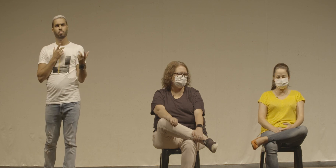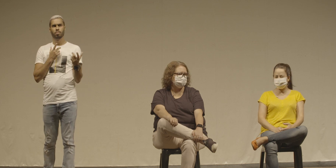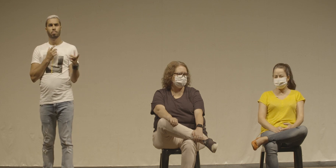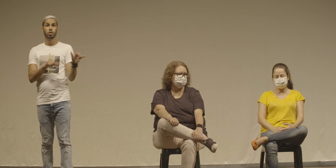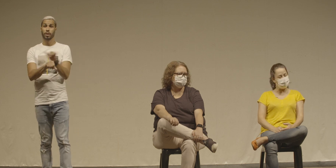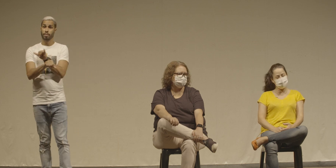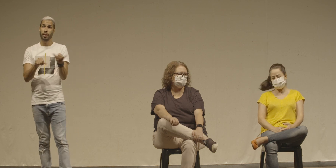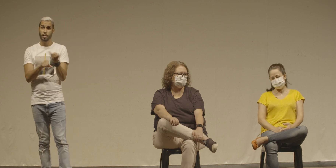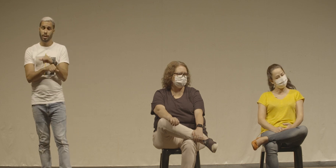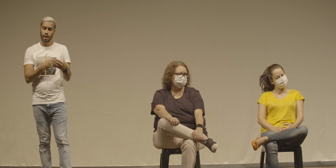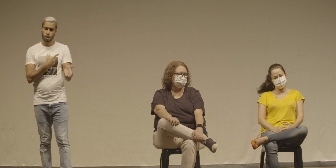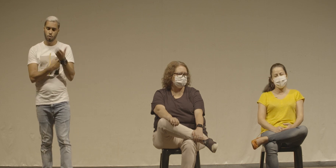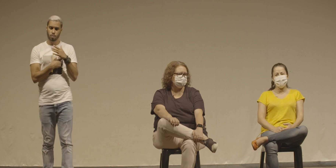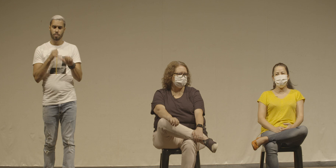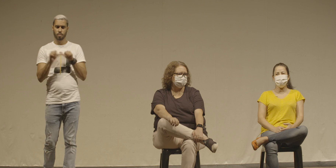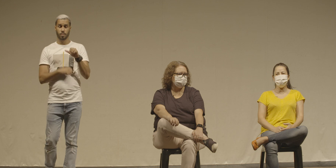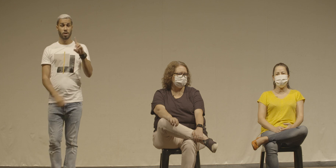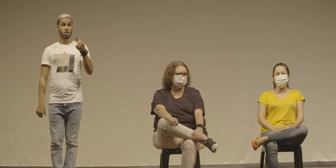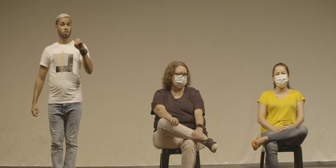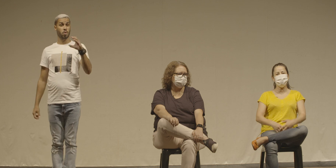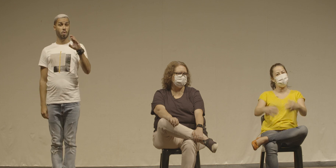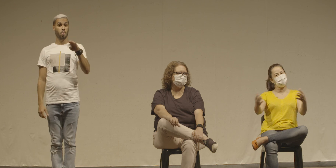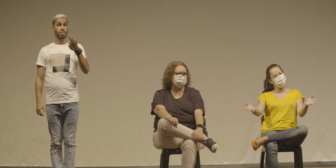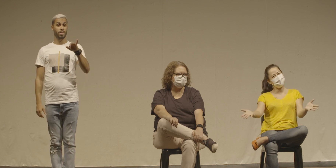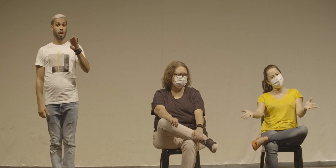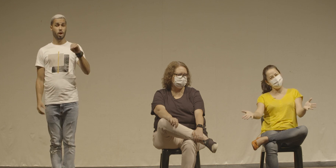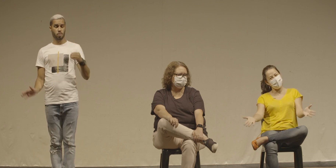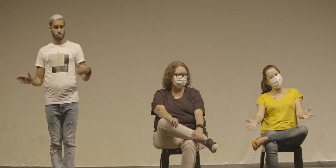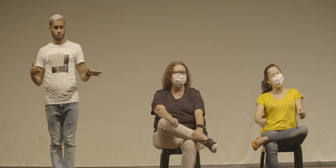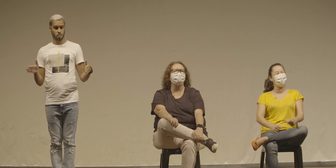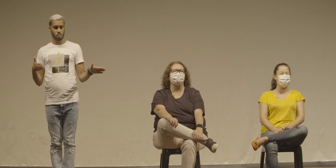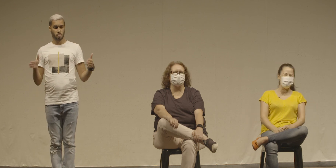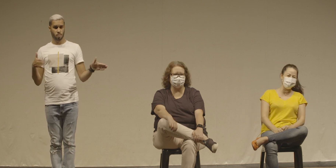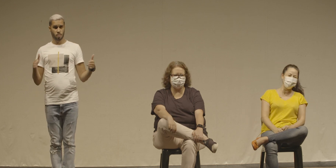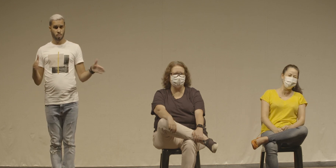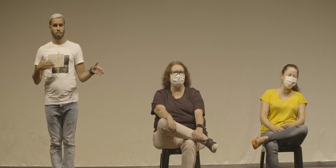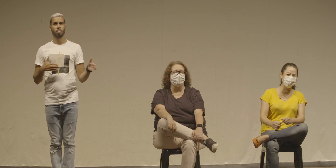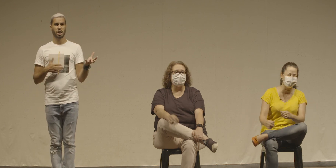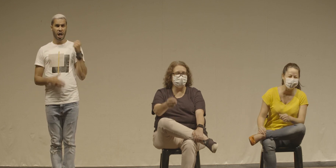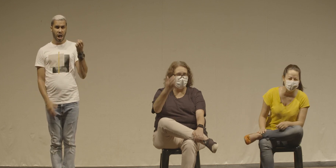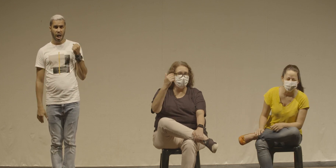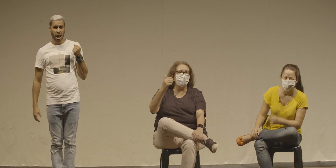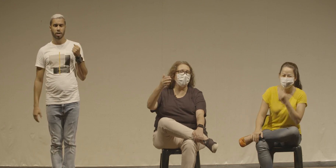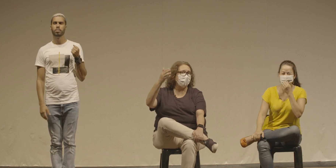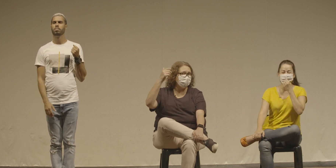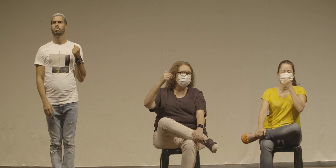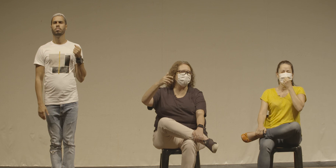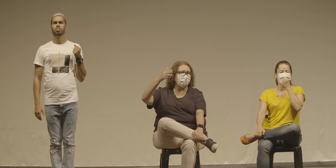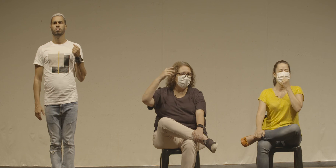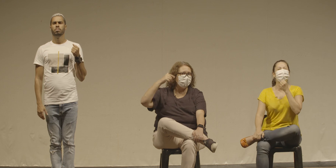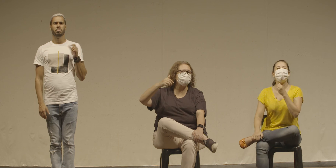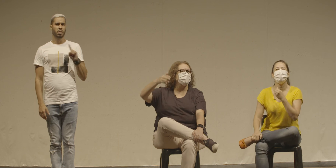documentário. Não ganha. Estamos muito felizes com o Retomada Cultural, que conseguiu. Que venham